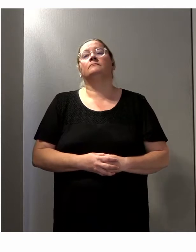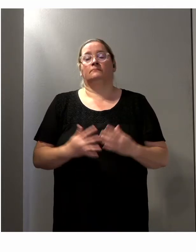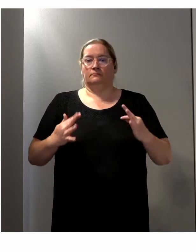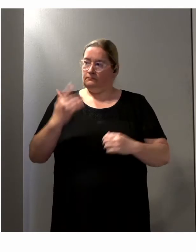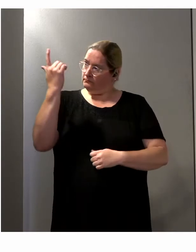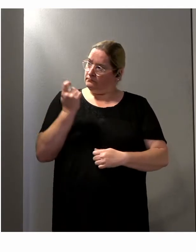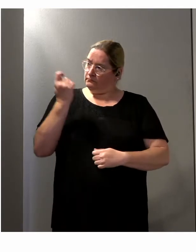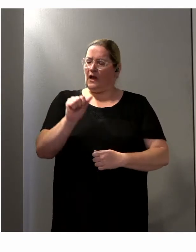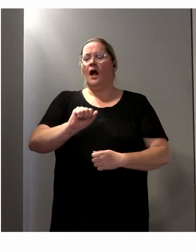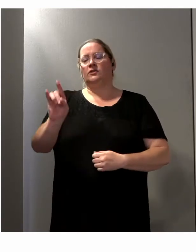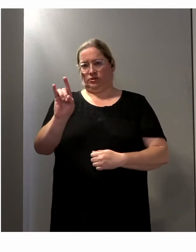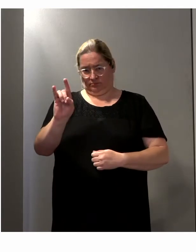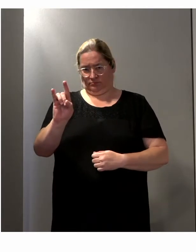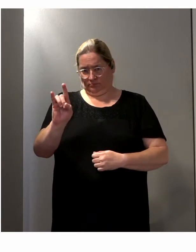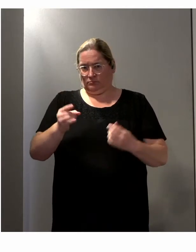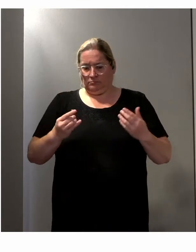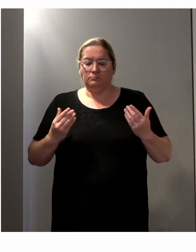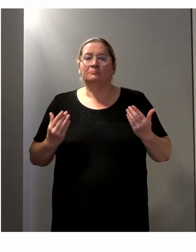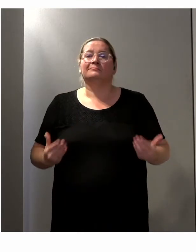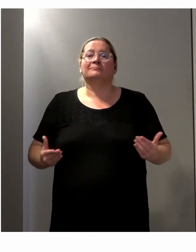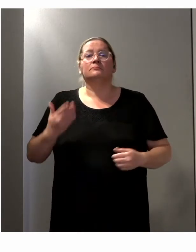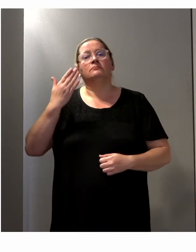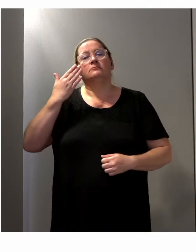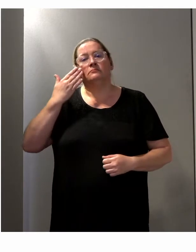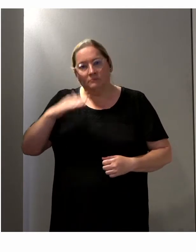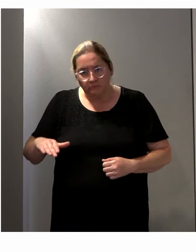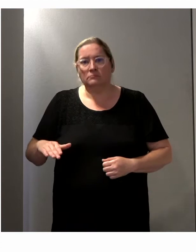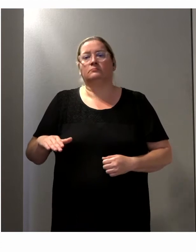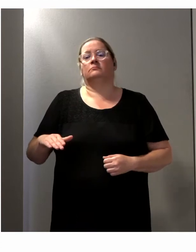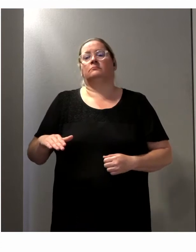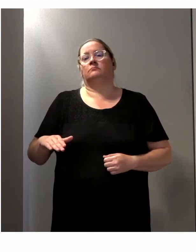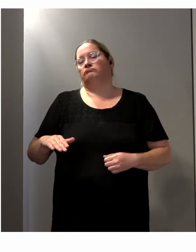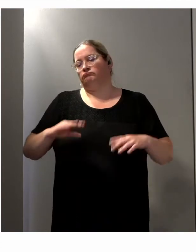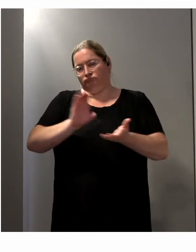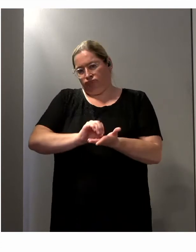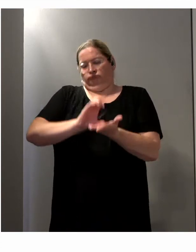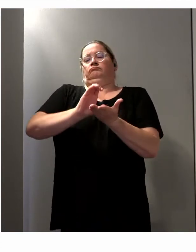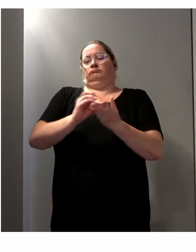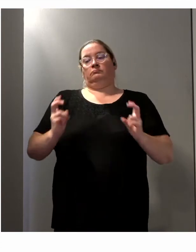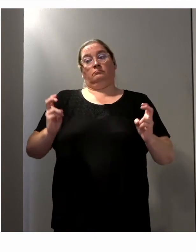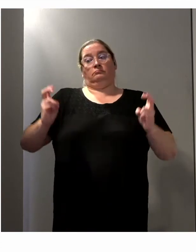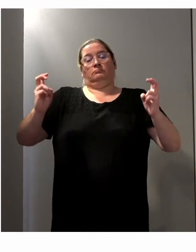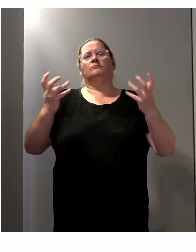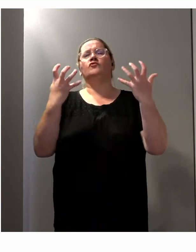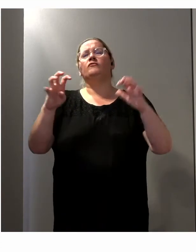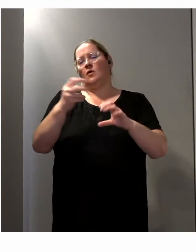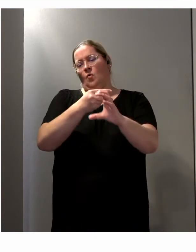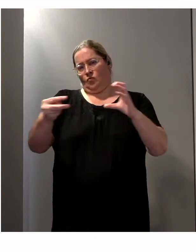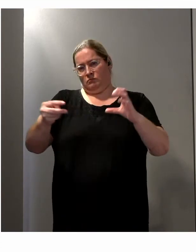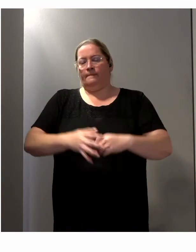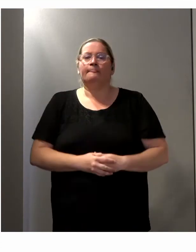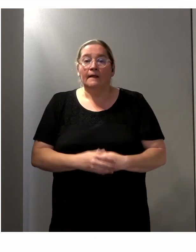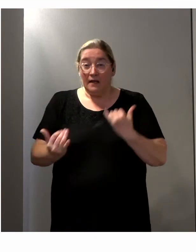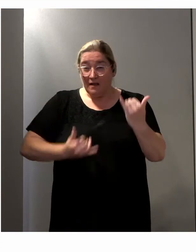l'allocation adulte handicapé. Aujourd'hui, compte tenu de sa revalorisation à un peu plus de 900 €, si je prends une situation d'une personne handicapée vivant